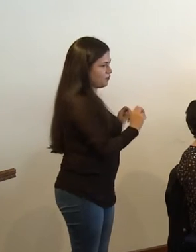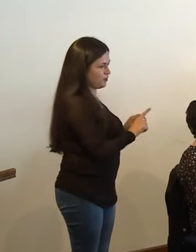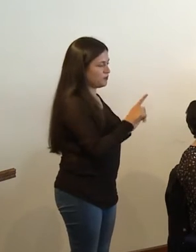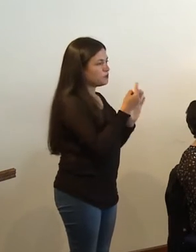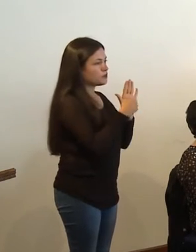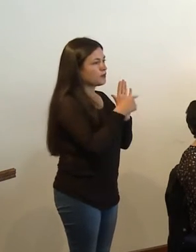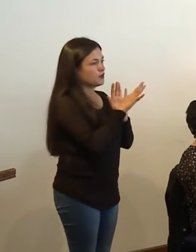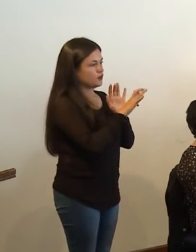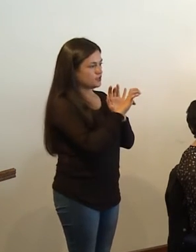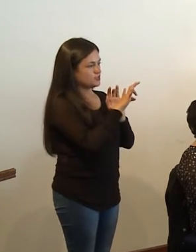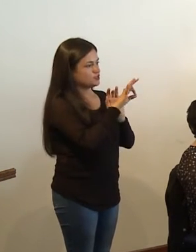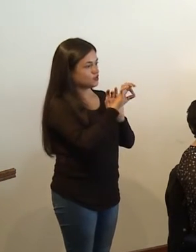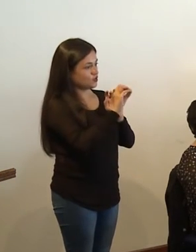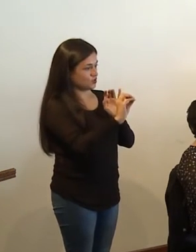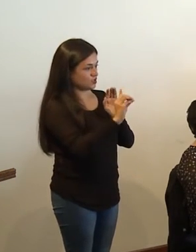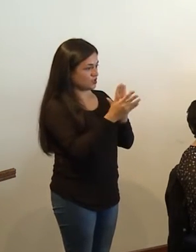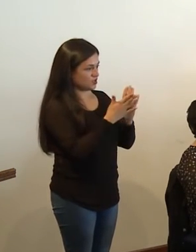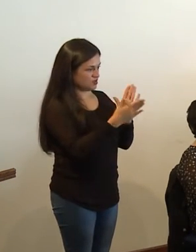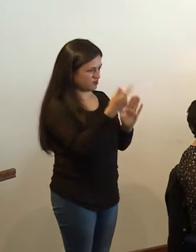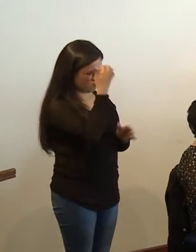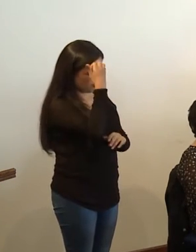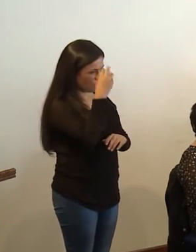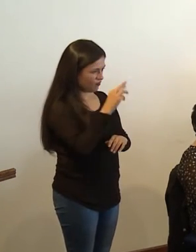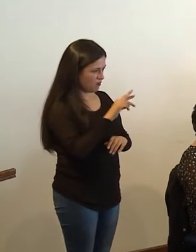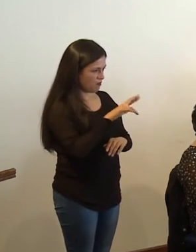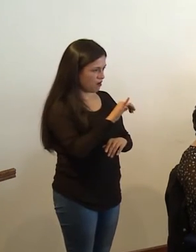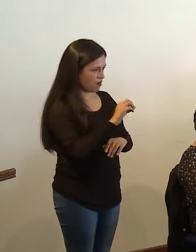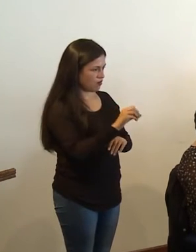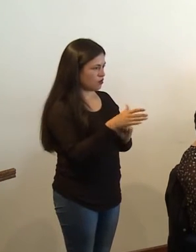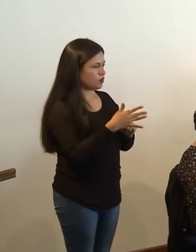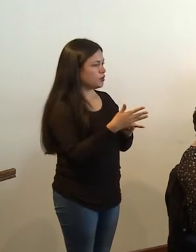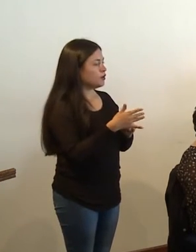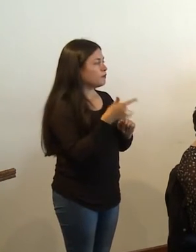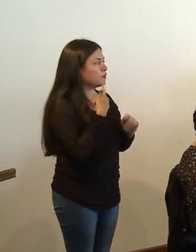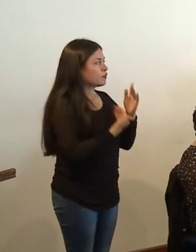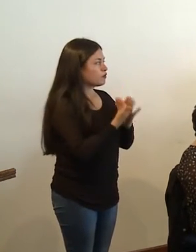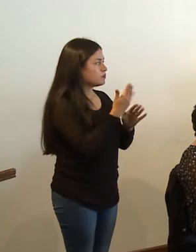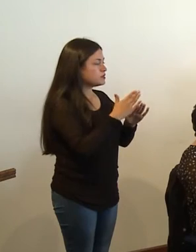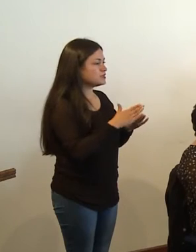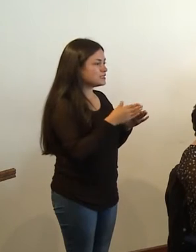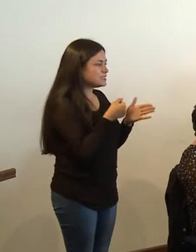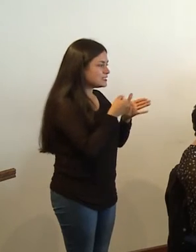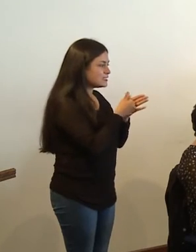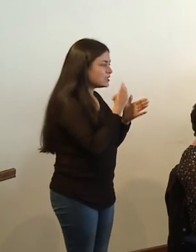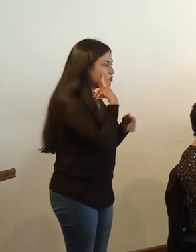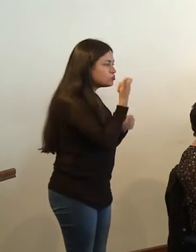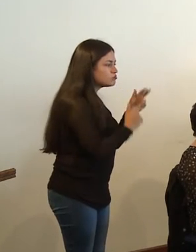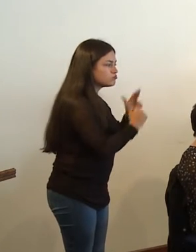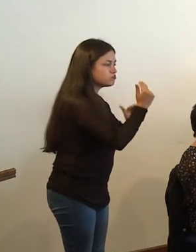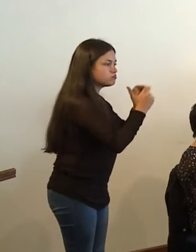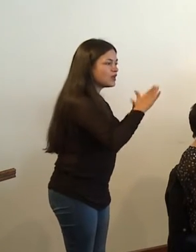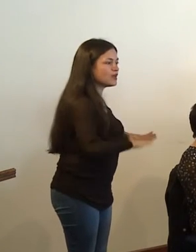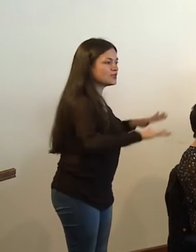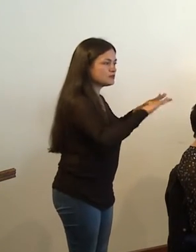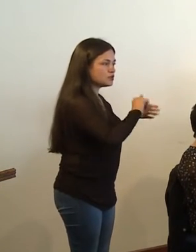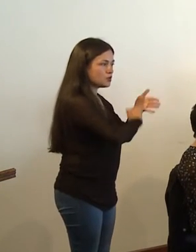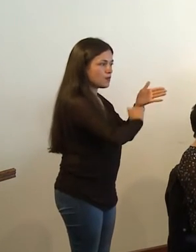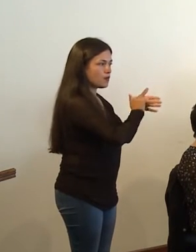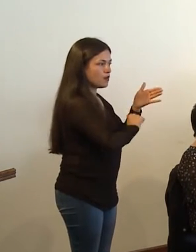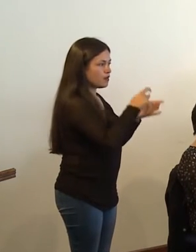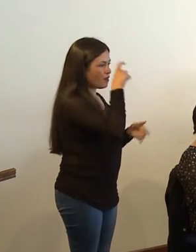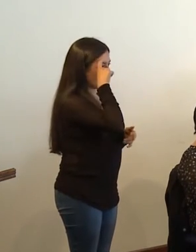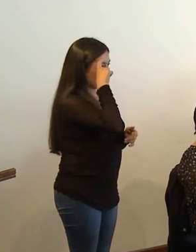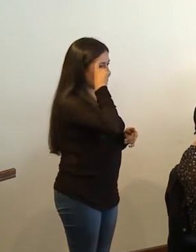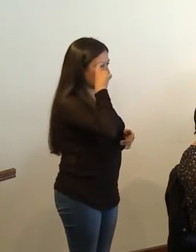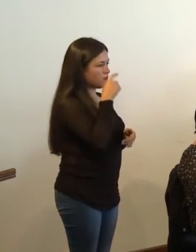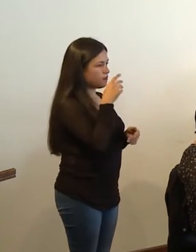80 Mario empieza a jalonar un espacio en el que los estudiantes, está